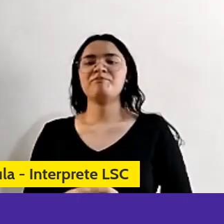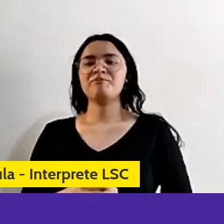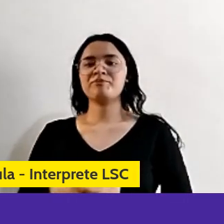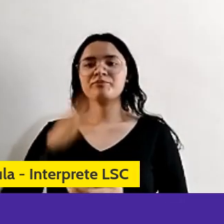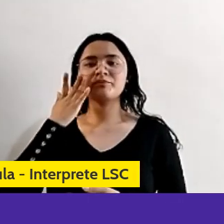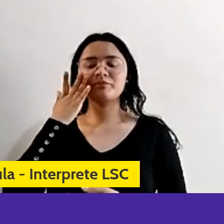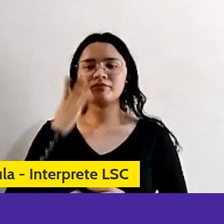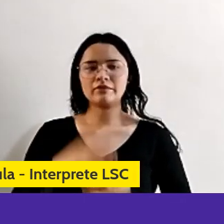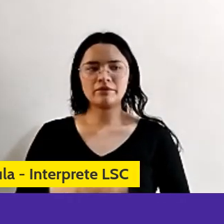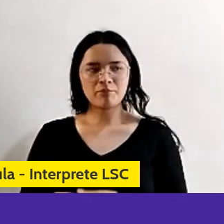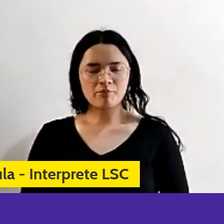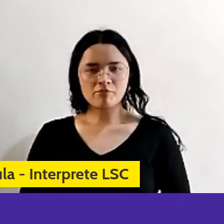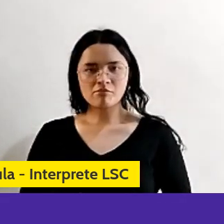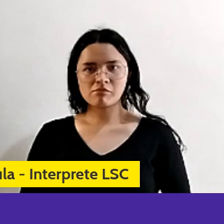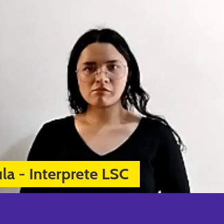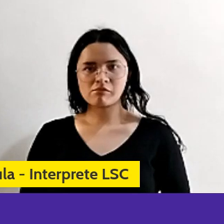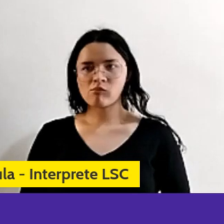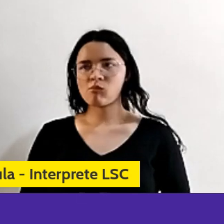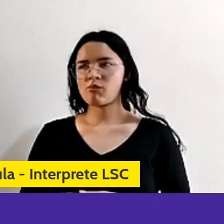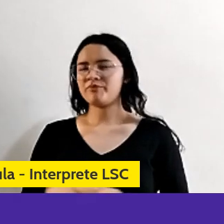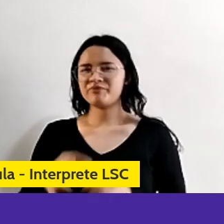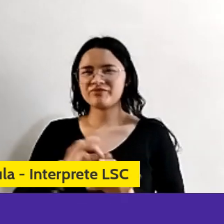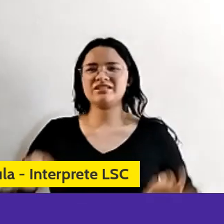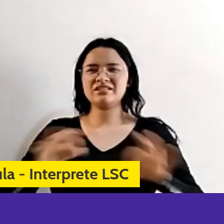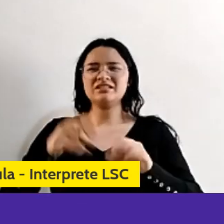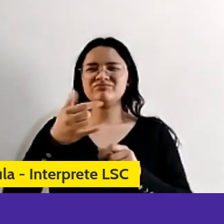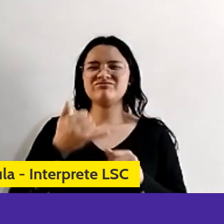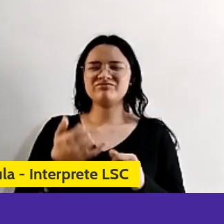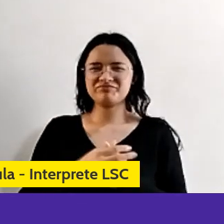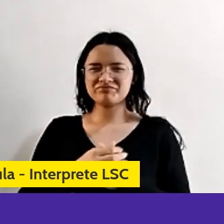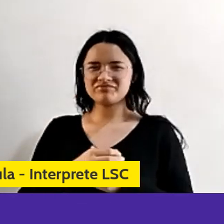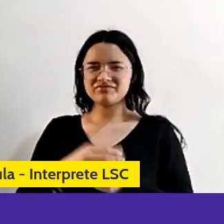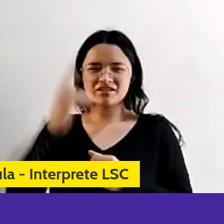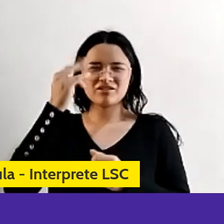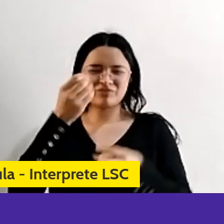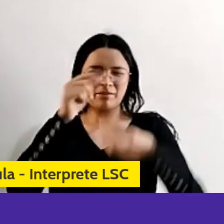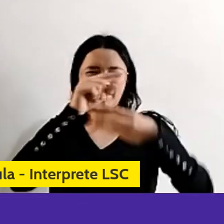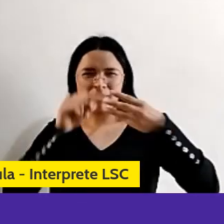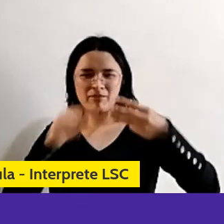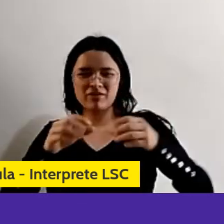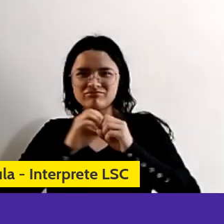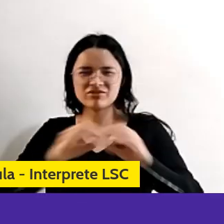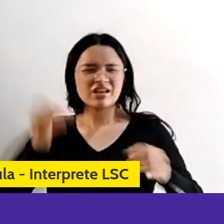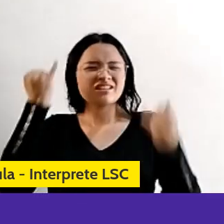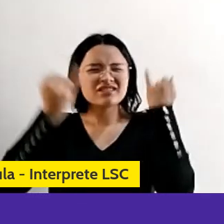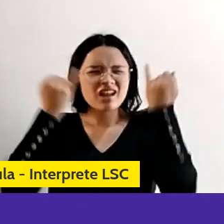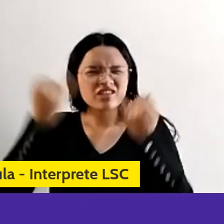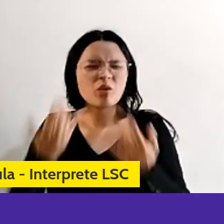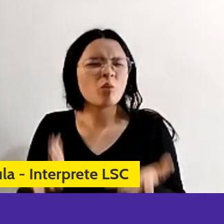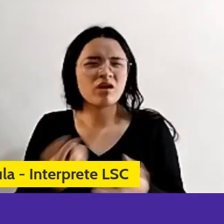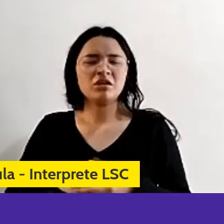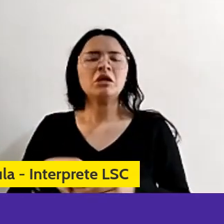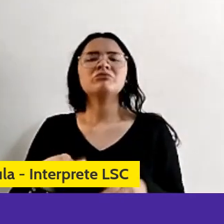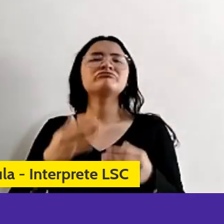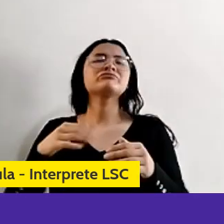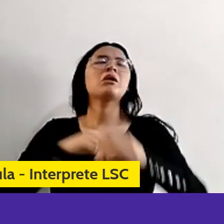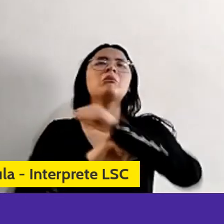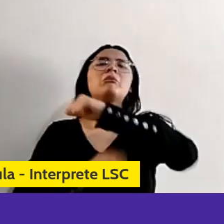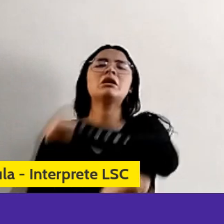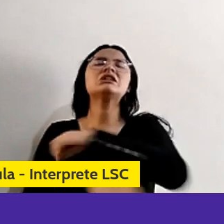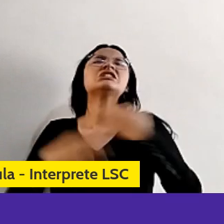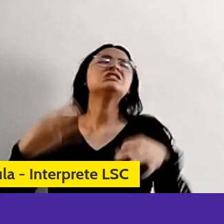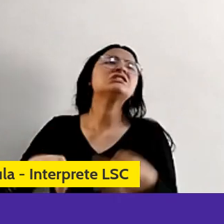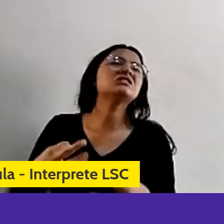Tener esa viveza a la hora de lanzar un contenido, no ir a lo básico de bueno, hago